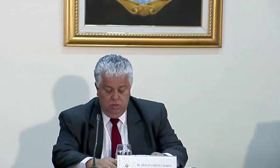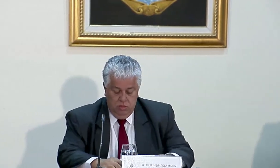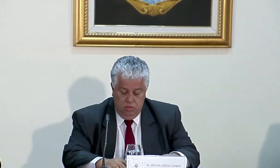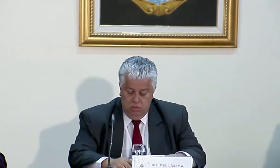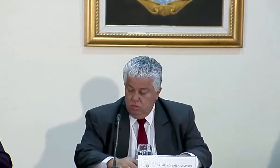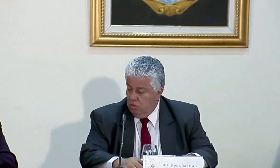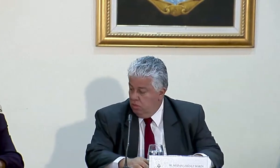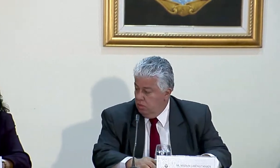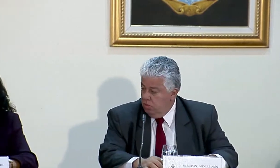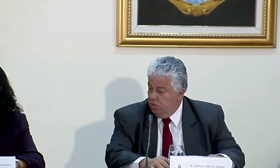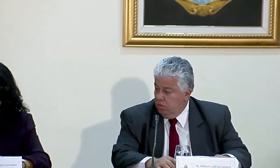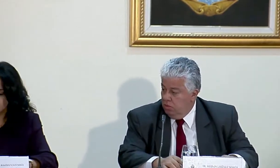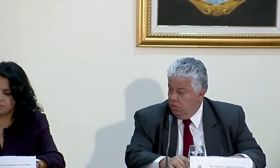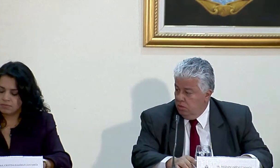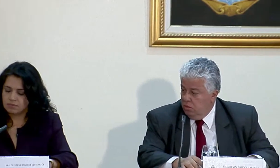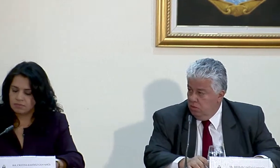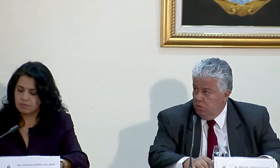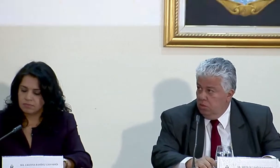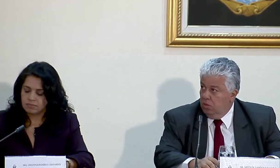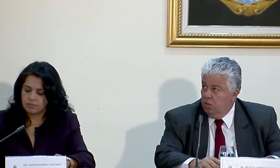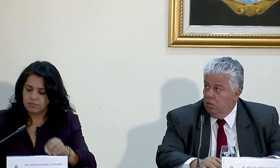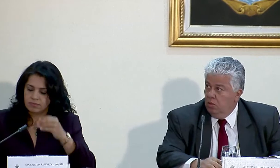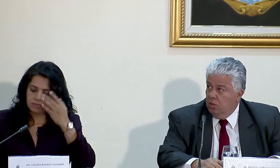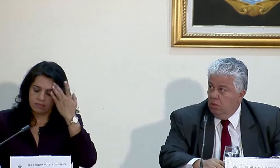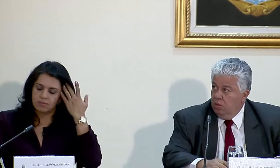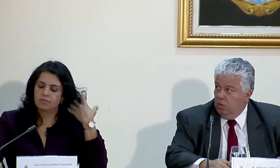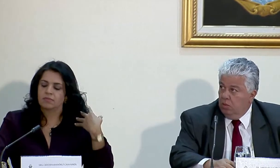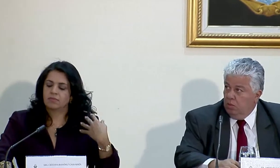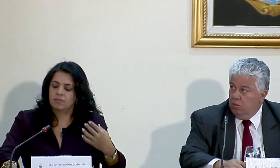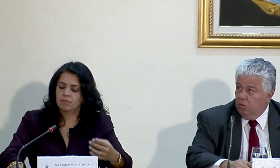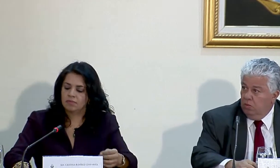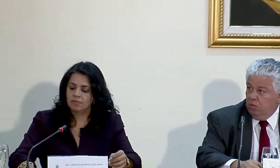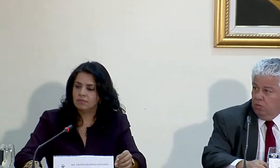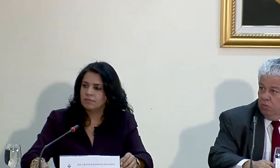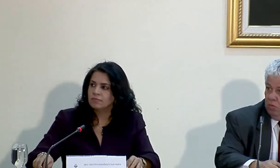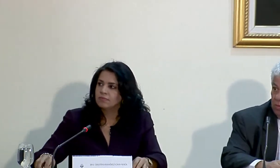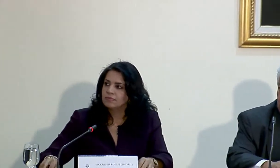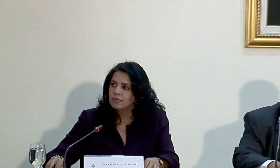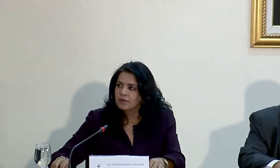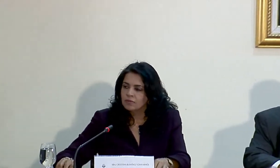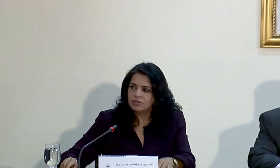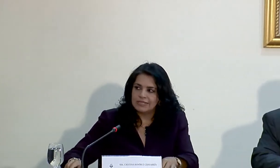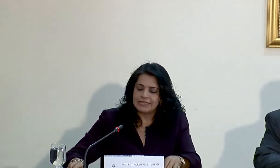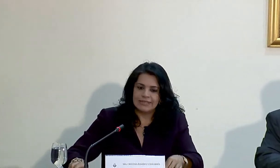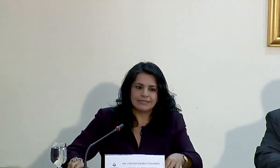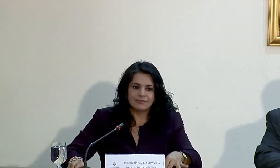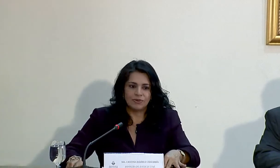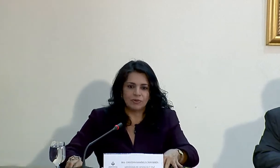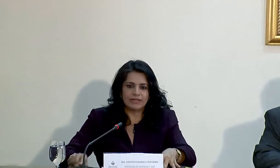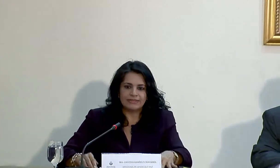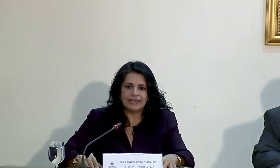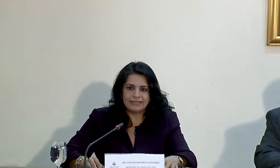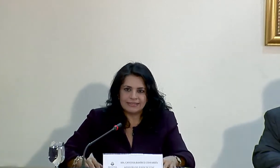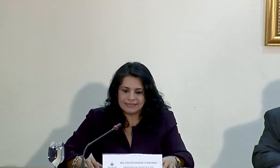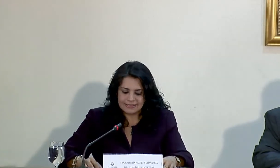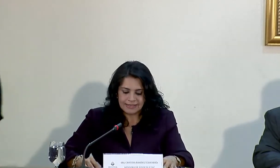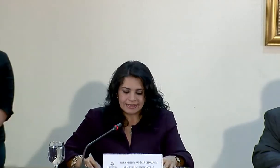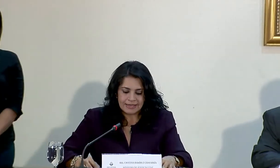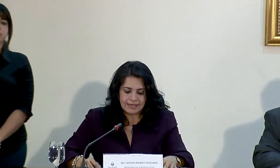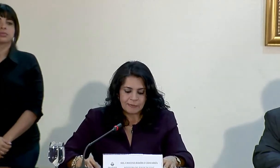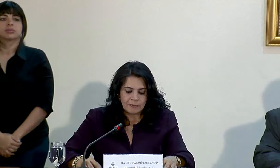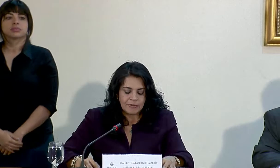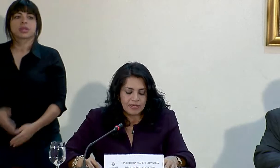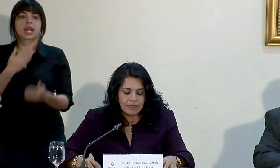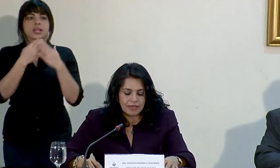situación, las acciones y logros en el tema de hacinamiento carcelario. Muchas gracias. Muy buenas tardes.